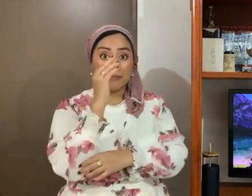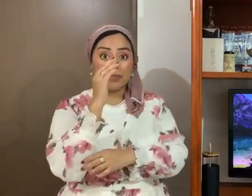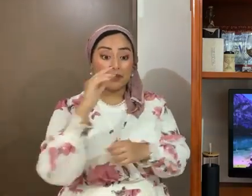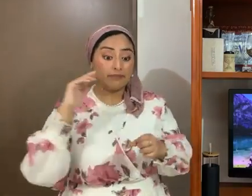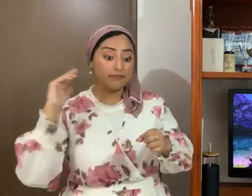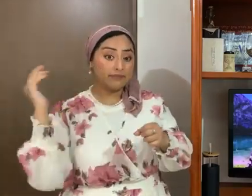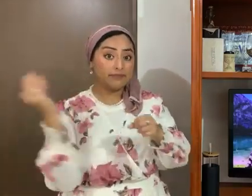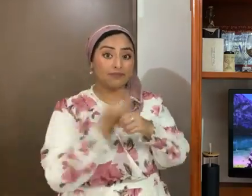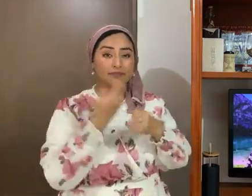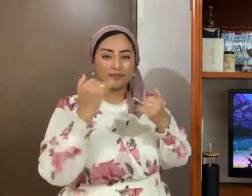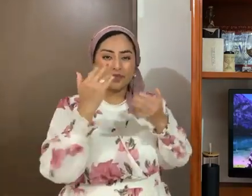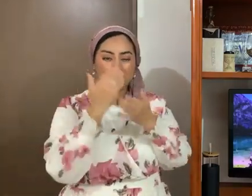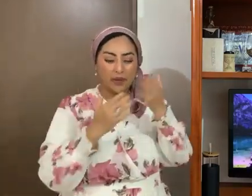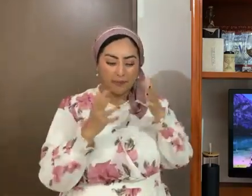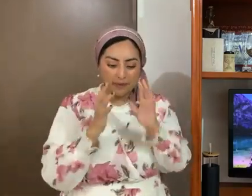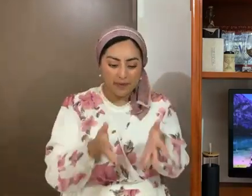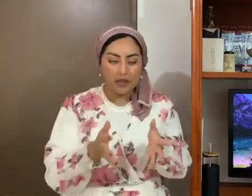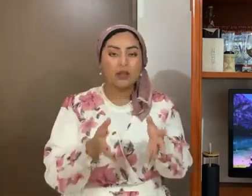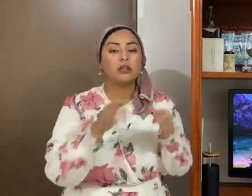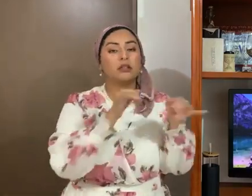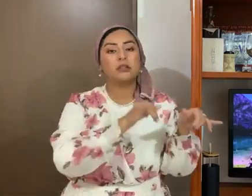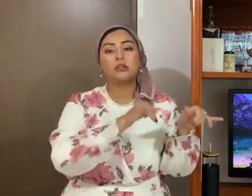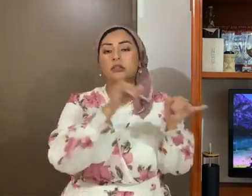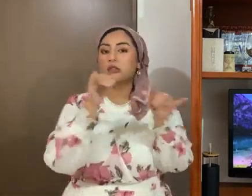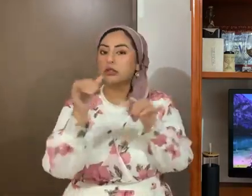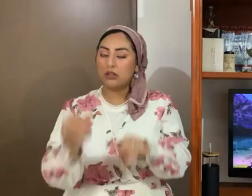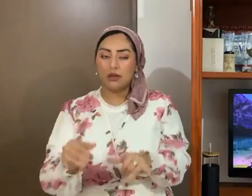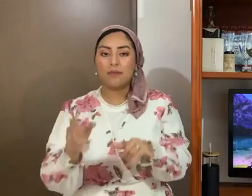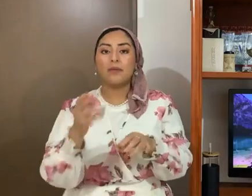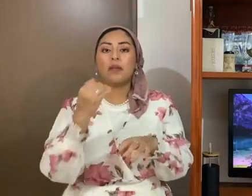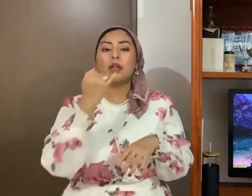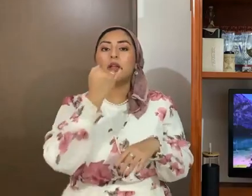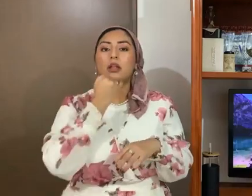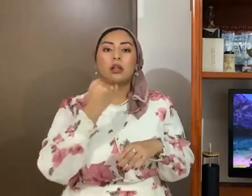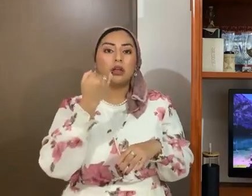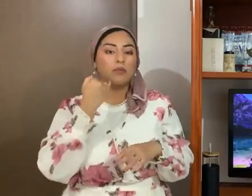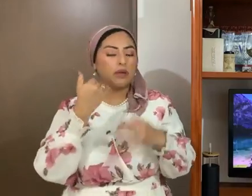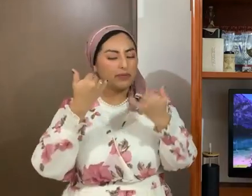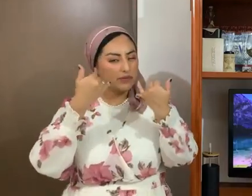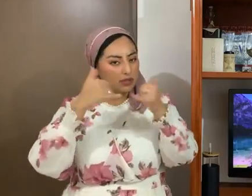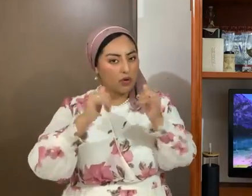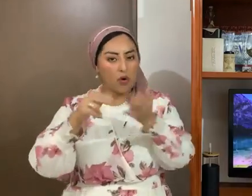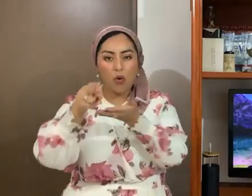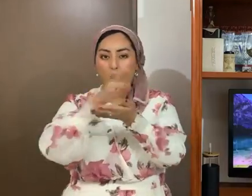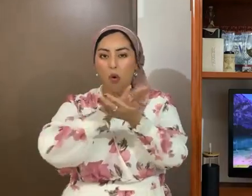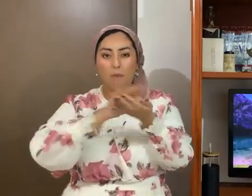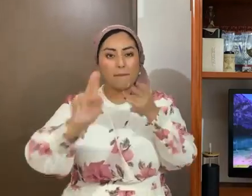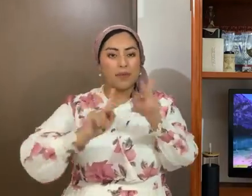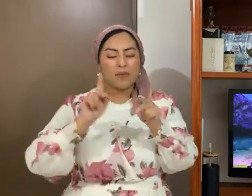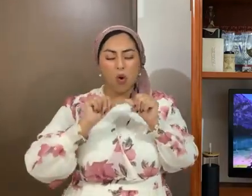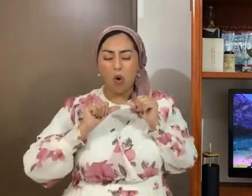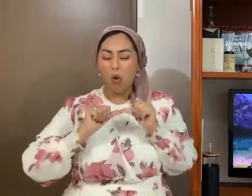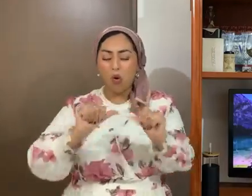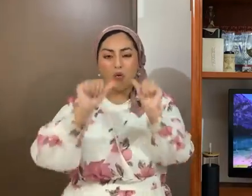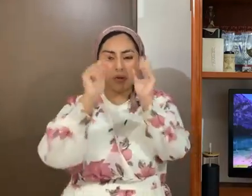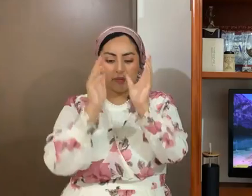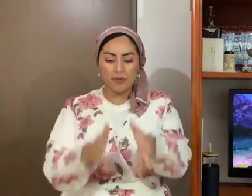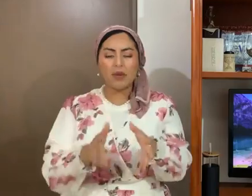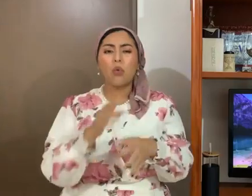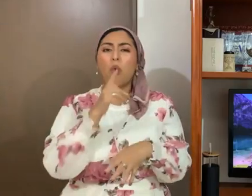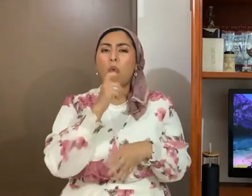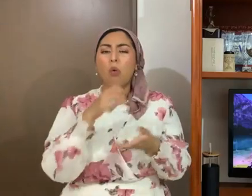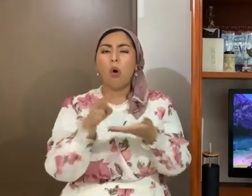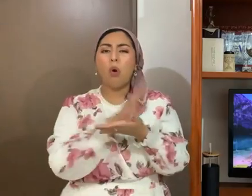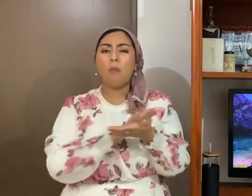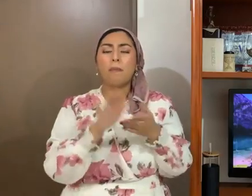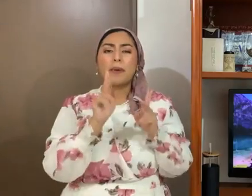ser cortados aún queda el tronco, así será el tronco, la simiente santa, la simiente Kadosh. ¿Quién es la